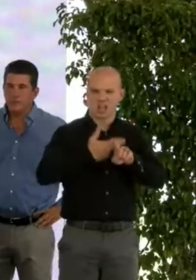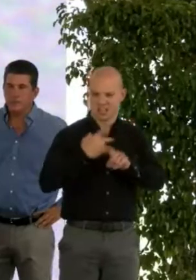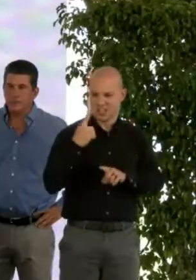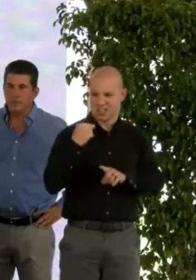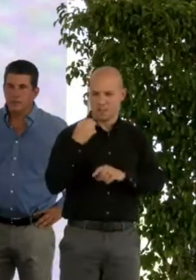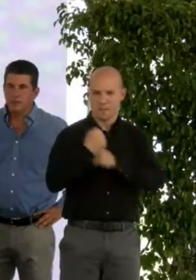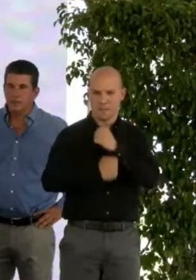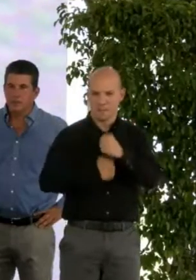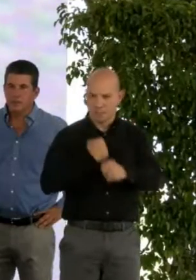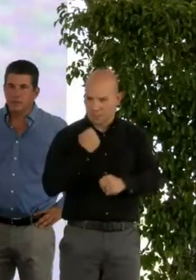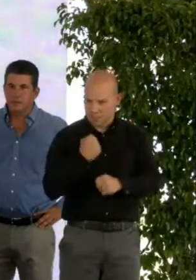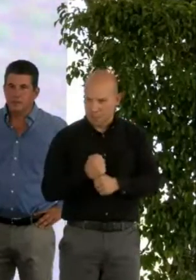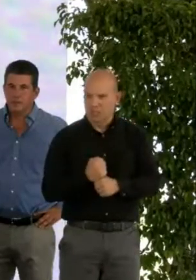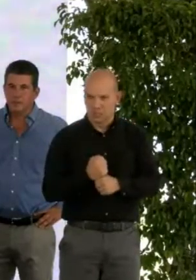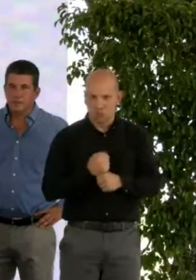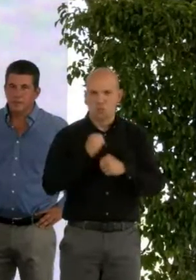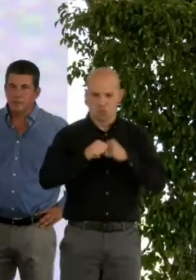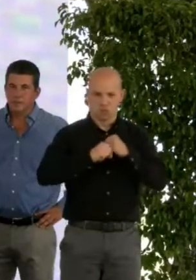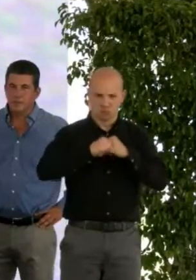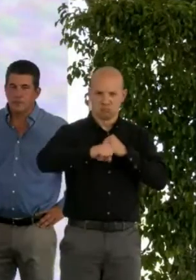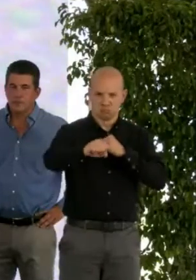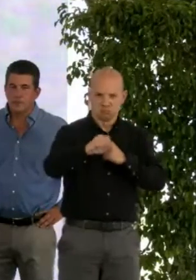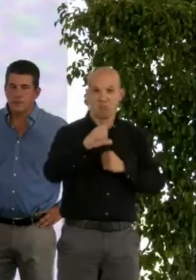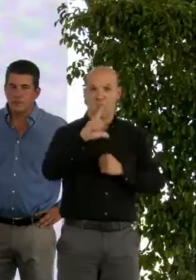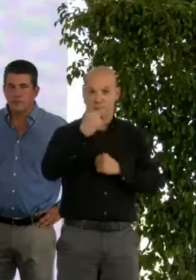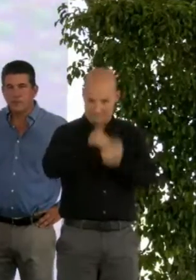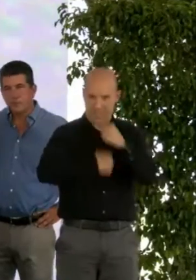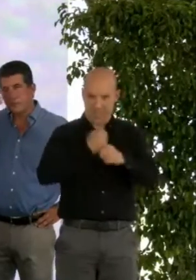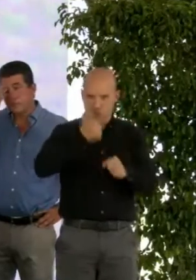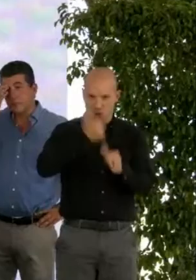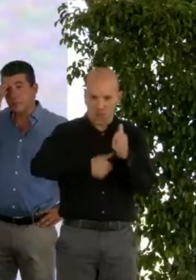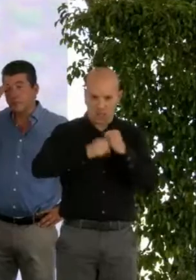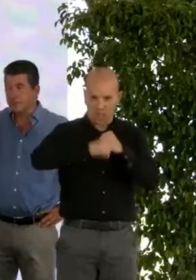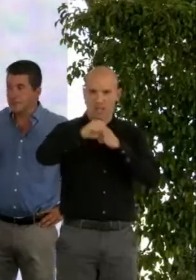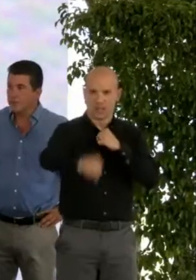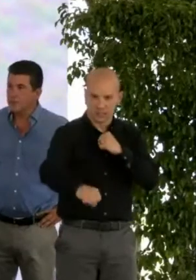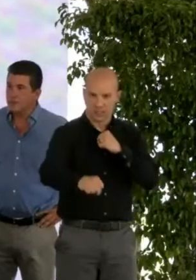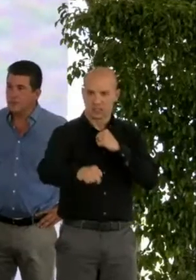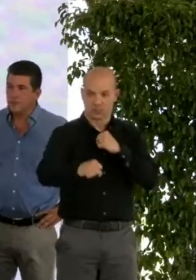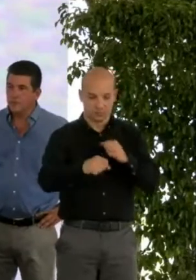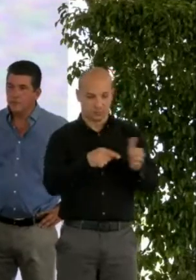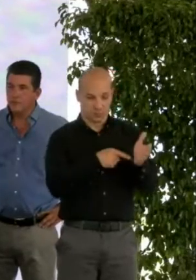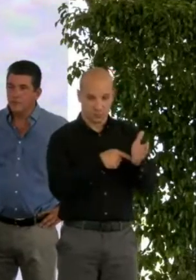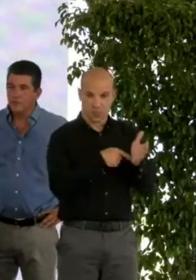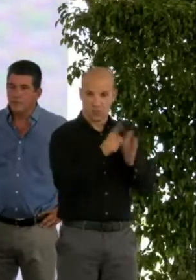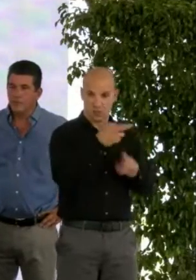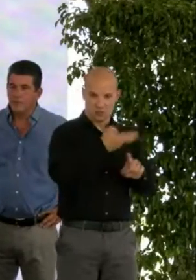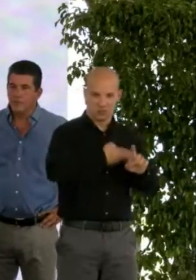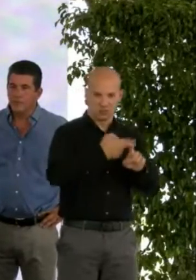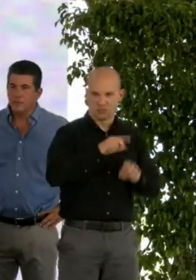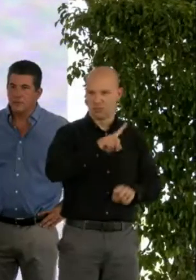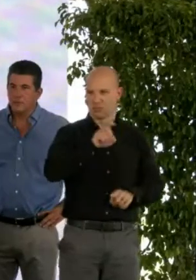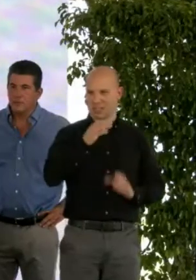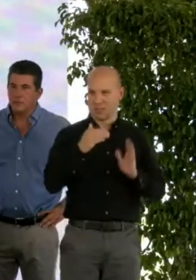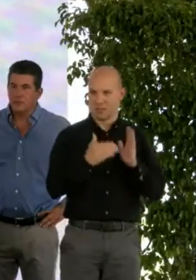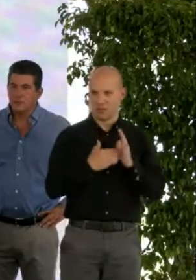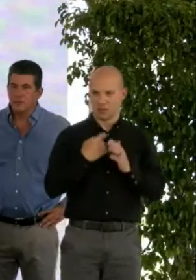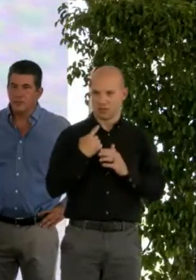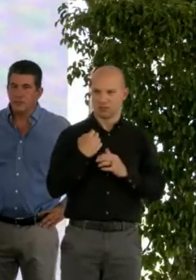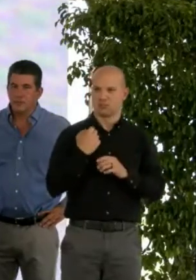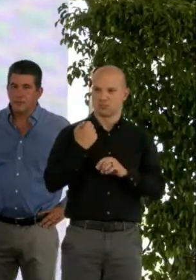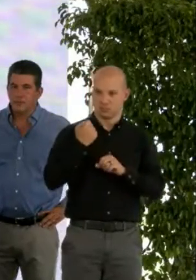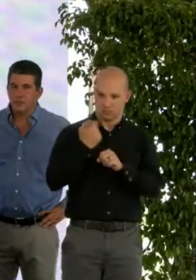años con varias extensiones posibles a 20 años cada una. El pago del canon de arrendamiento es de $100,000 al año y